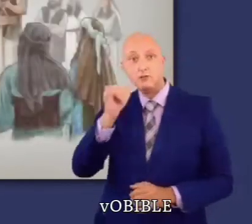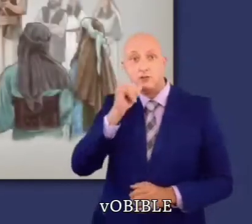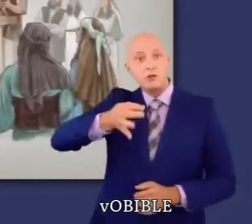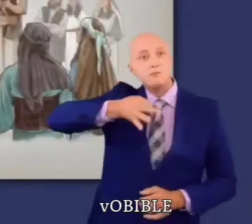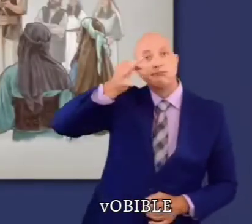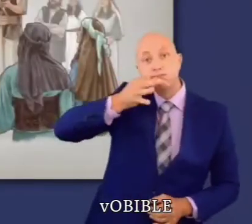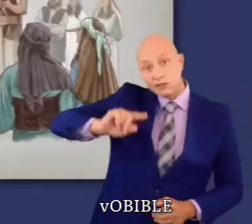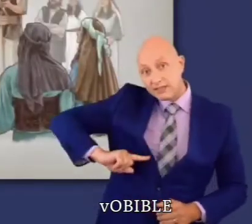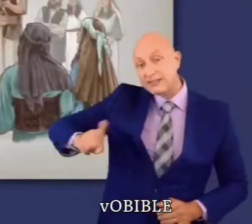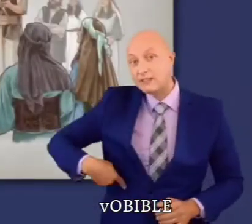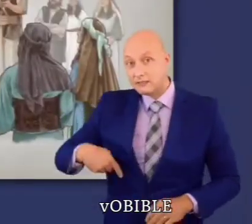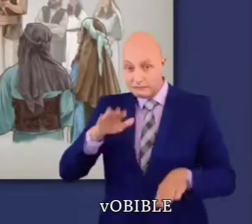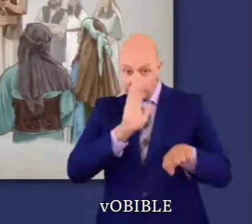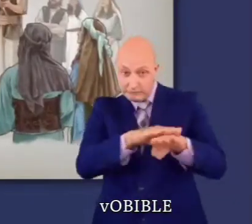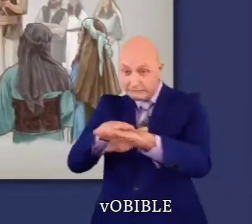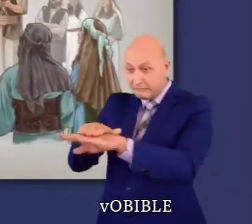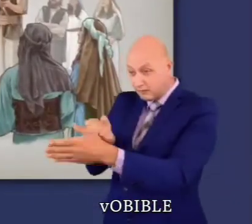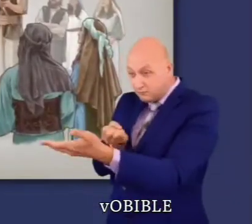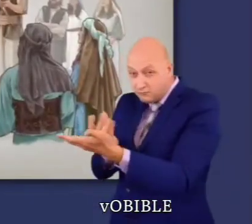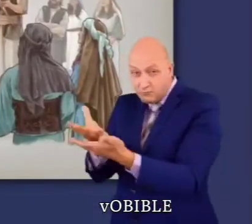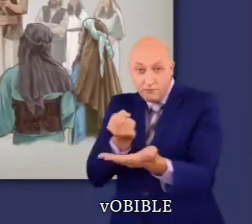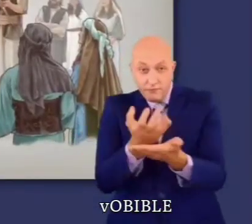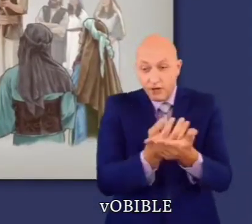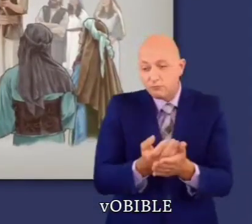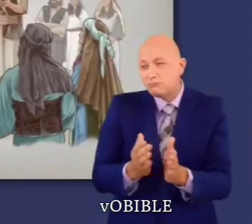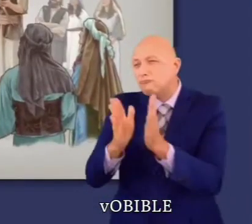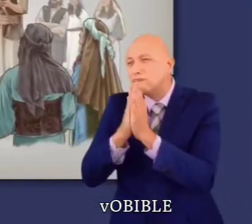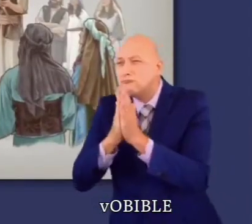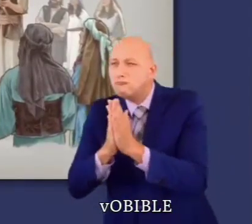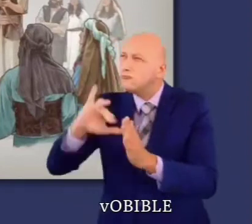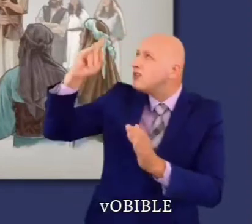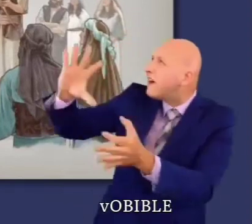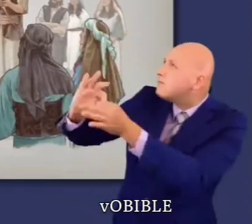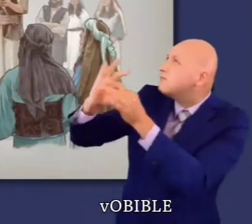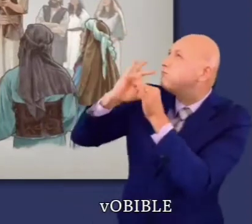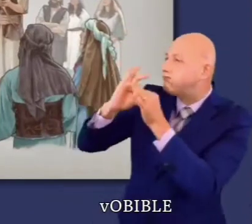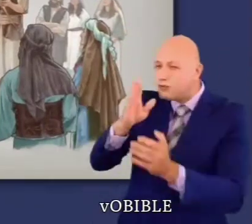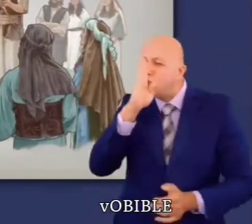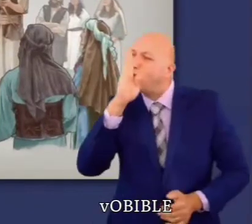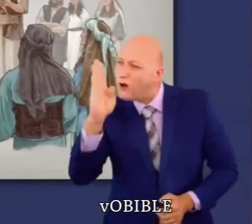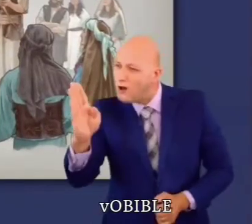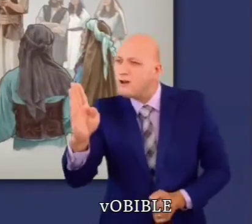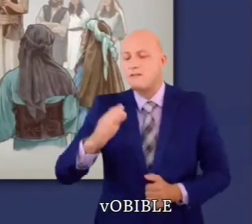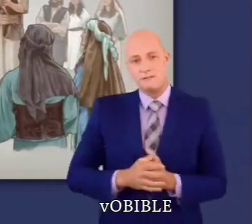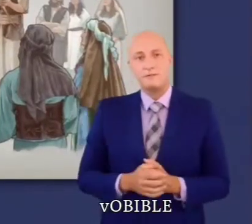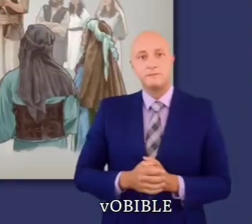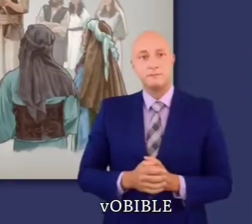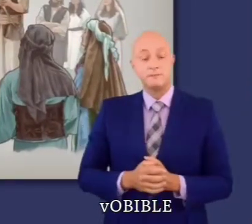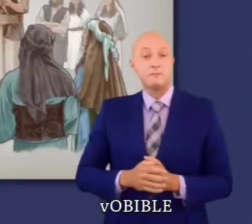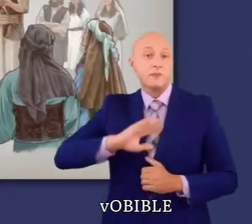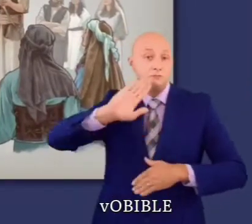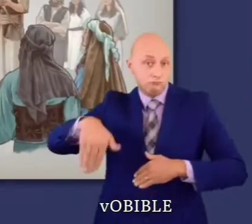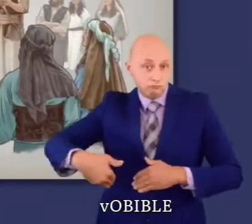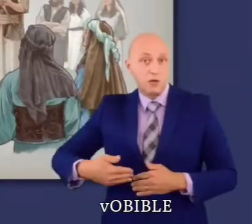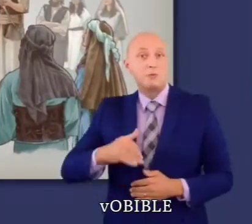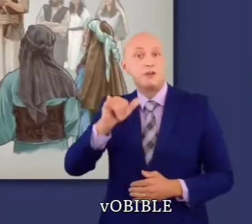installé à Silo, et les Israélites choisissent 6 villes de refuge pour les personnes qui commettraient un homicide